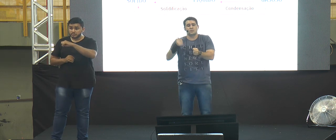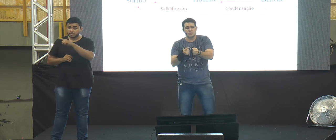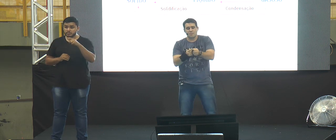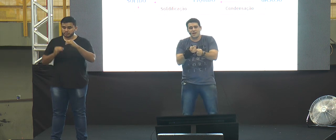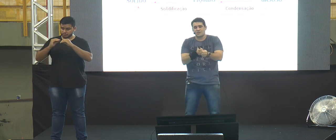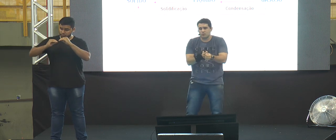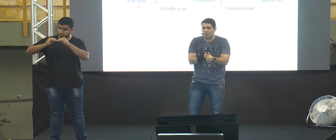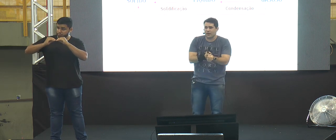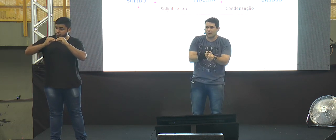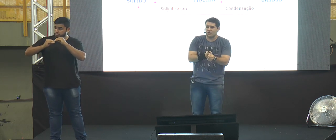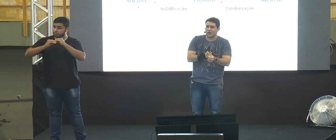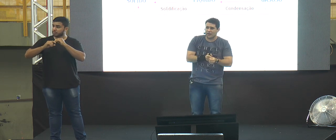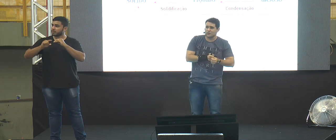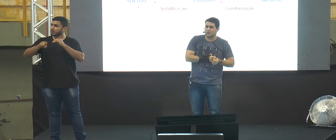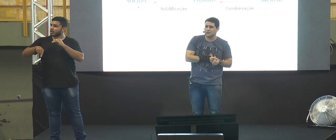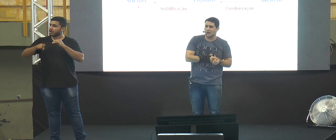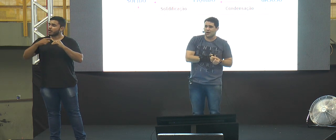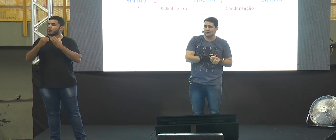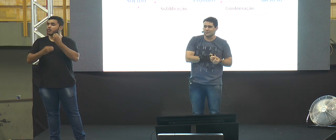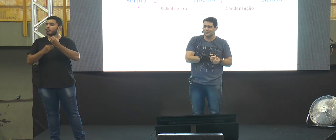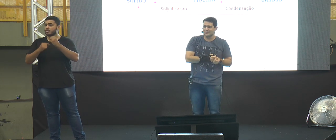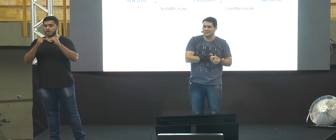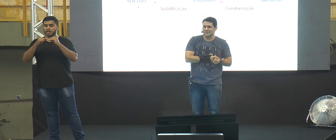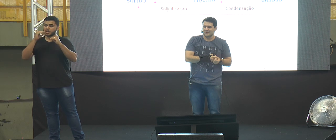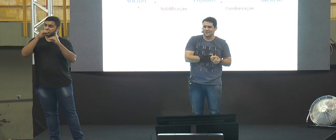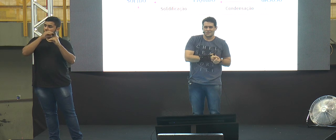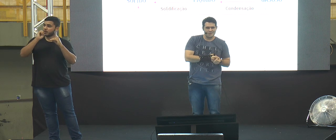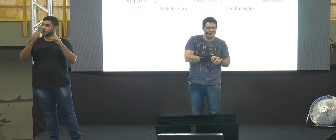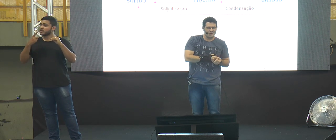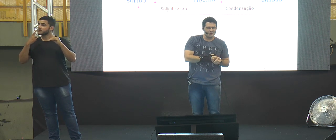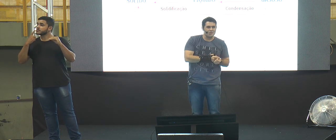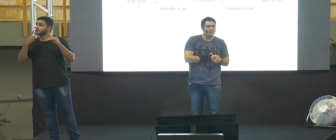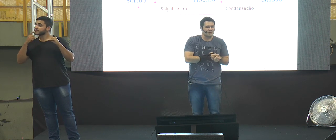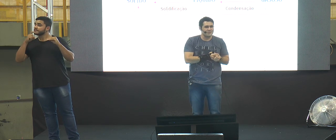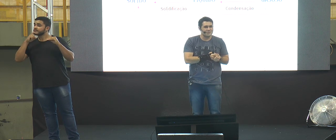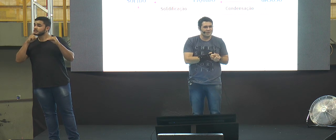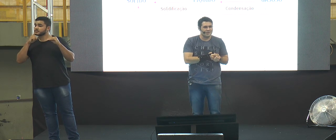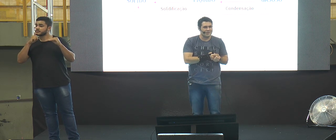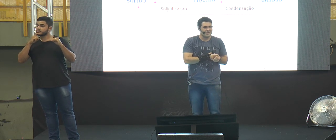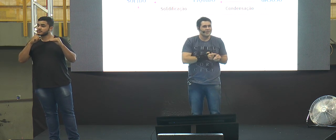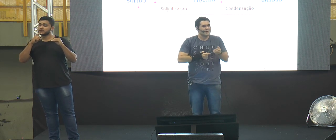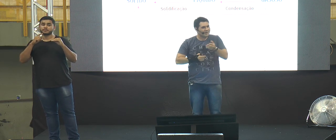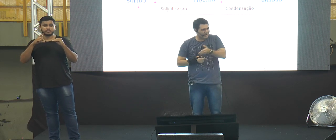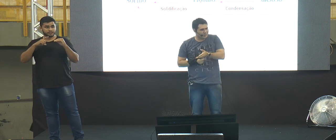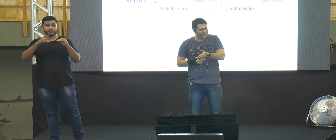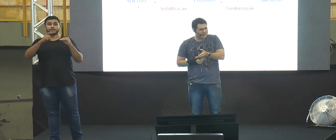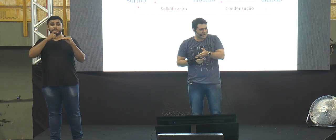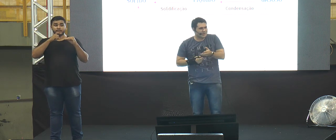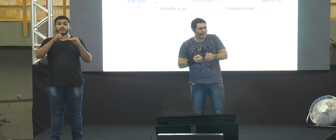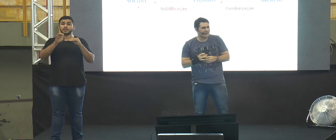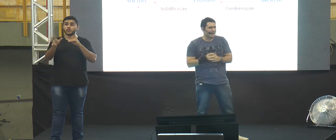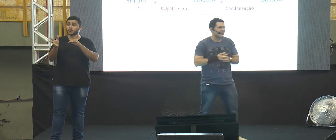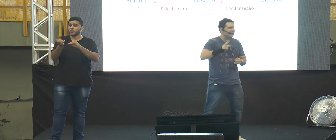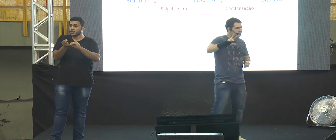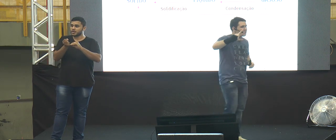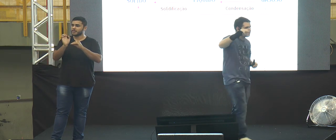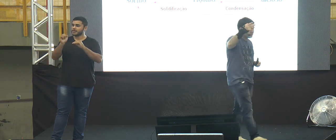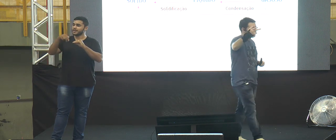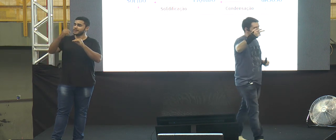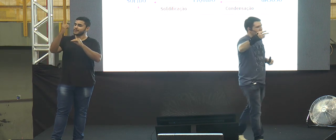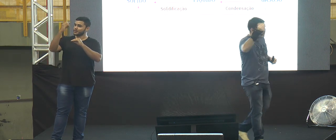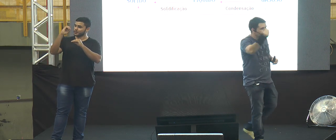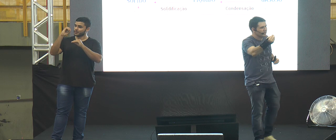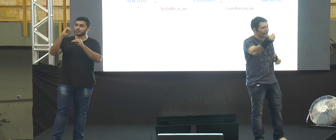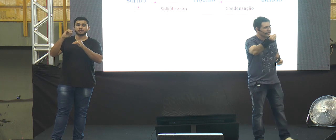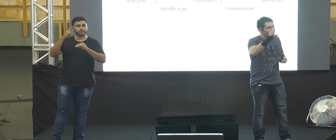algodão com acetona bate na tua pele, fica quente ou fica gelado? Gelado. Então também vai ser o quê? Endo. Então, galera, isso que a